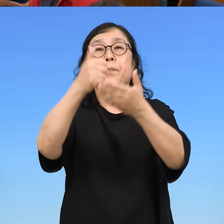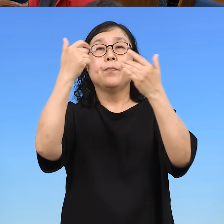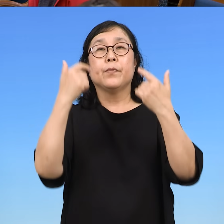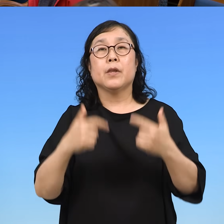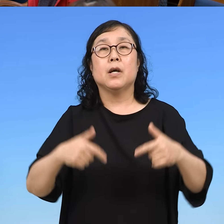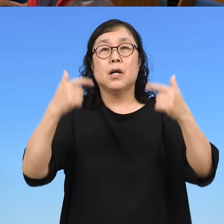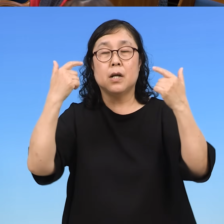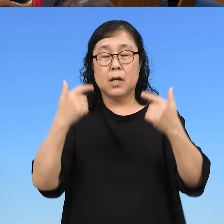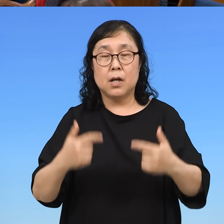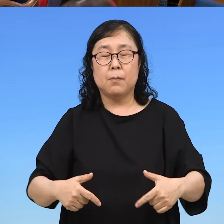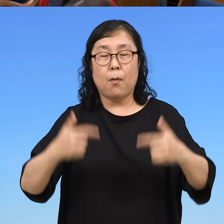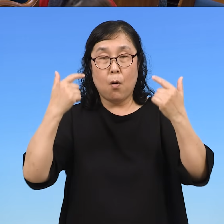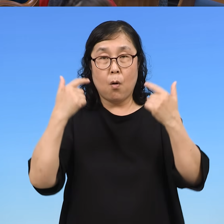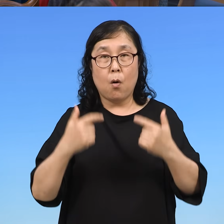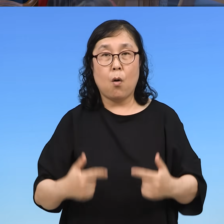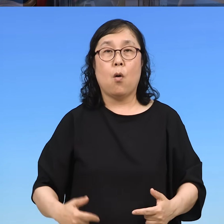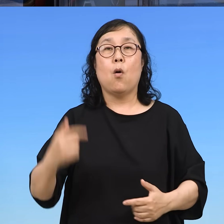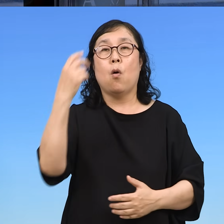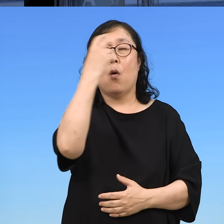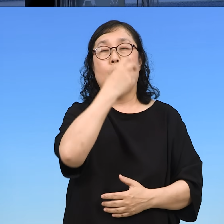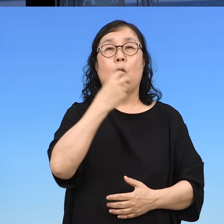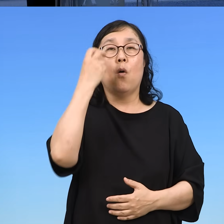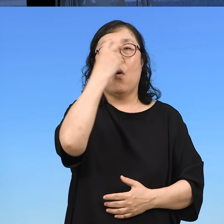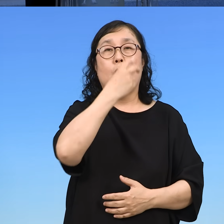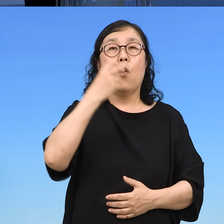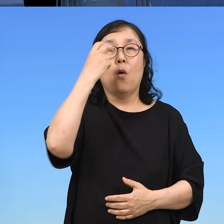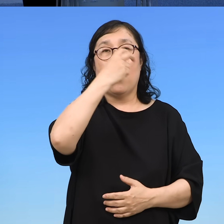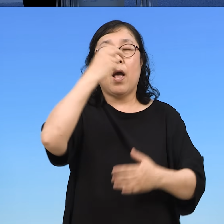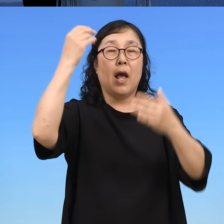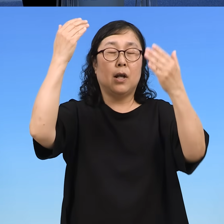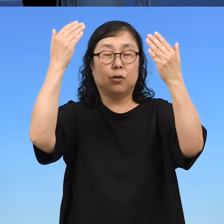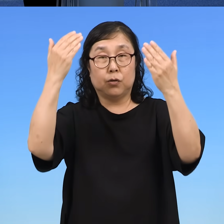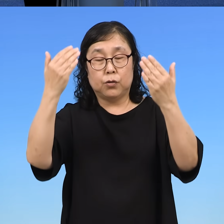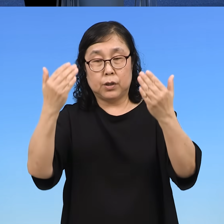늘 보호해 주실 것을